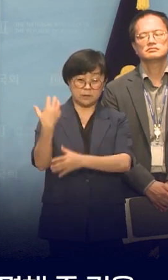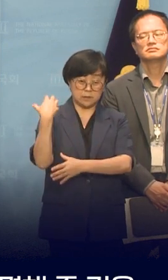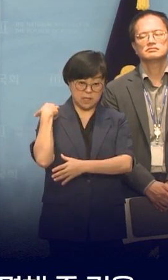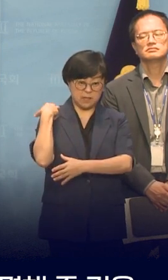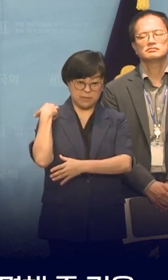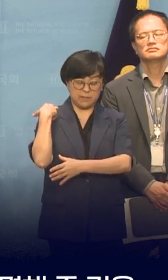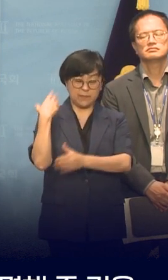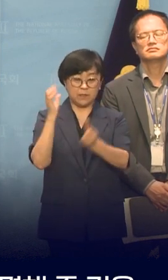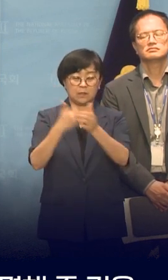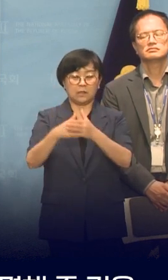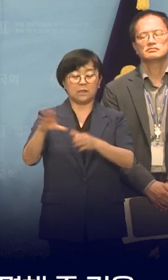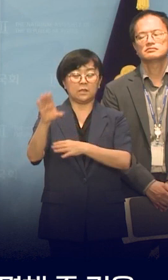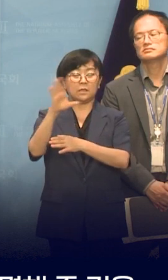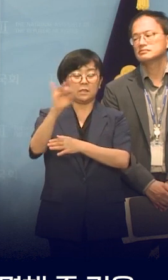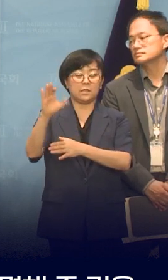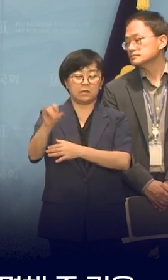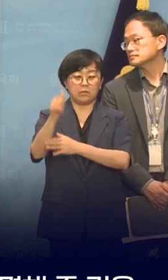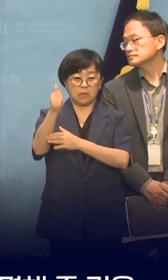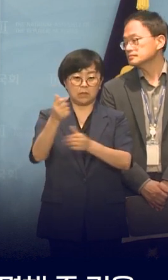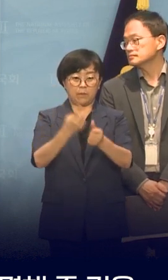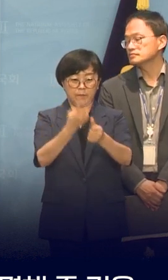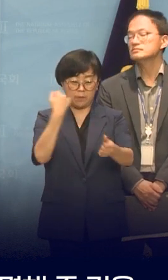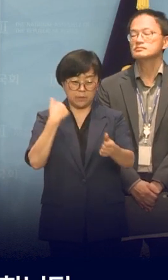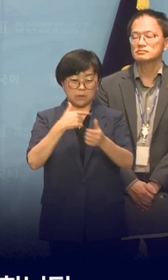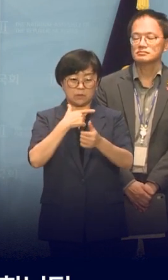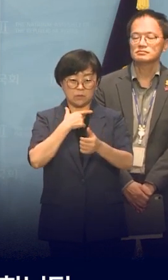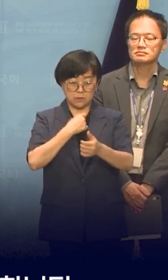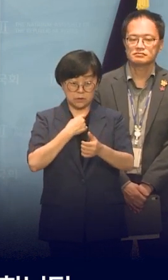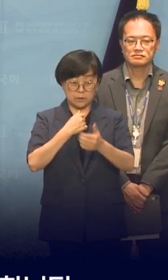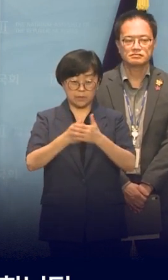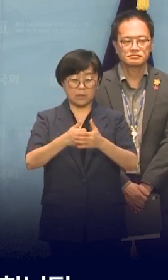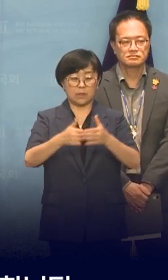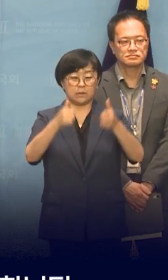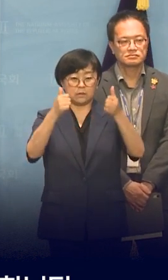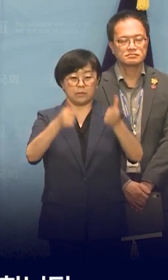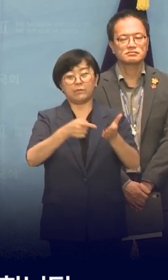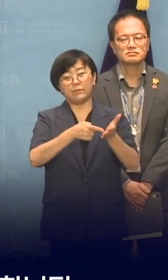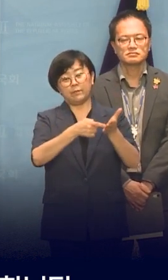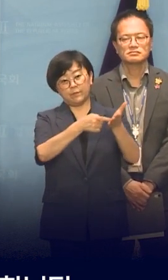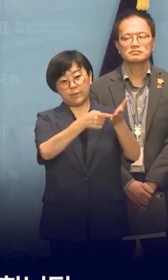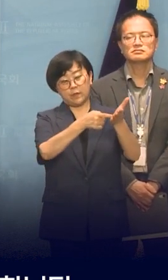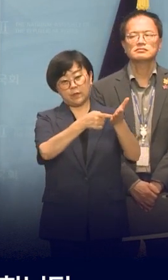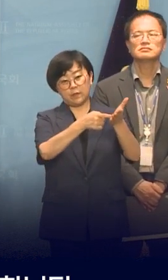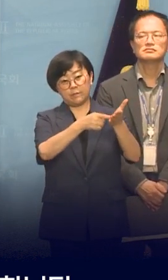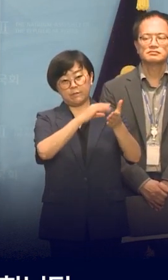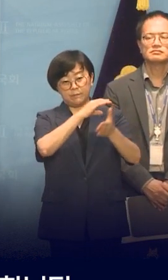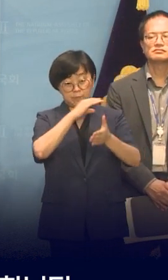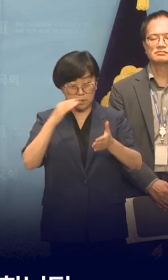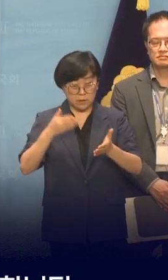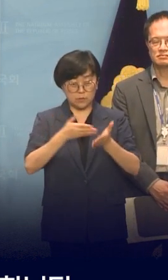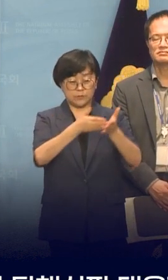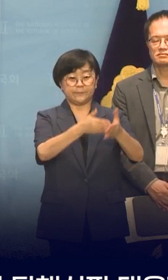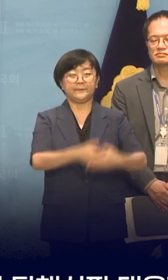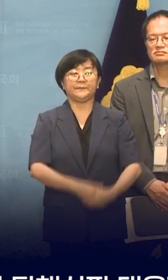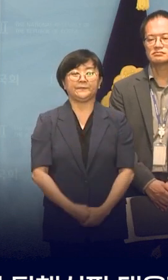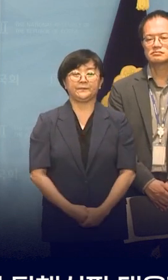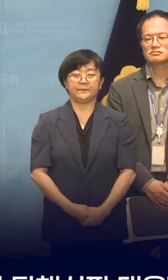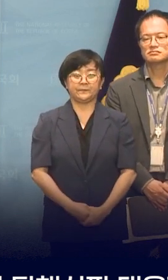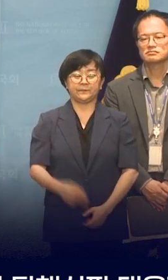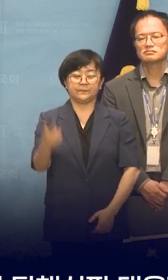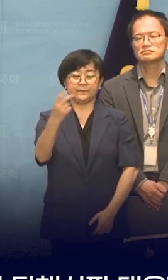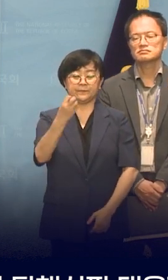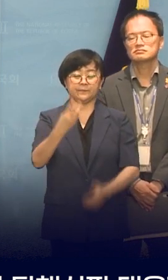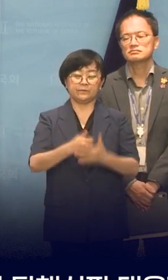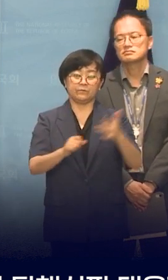이상민 행안부 장관을 반드시 파면 해줄 것을 헌법재판소에 정중히 요청합니다